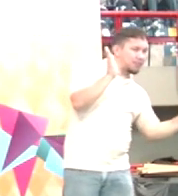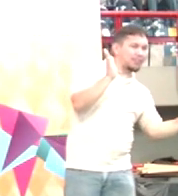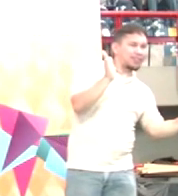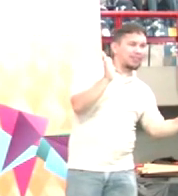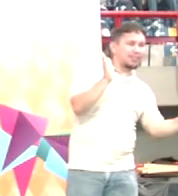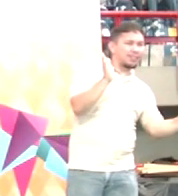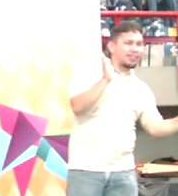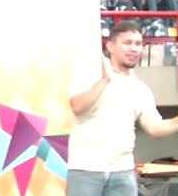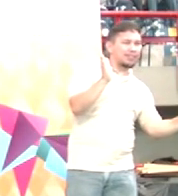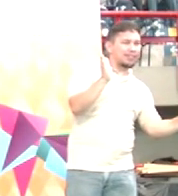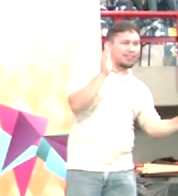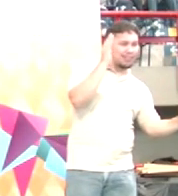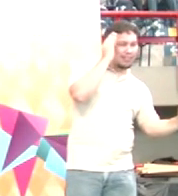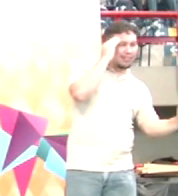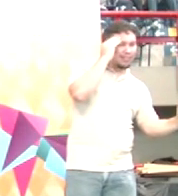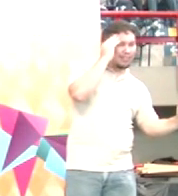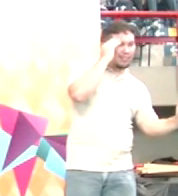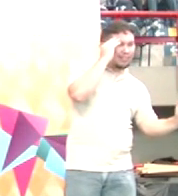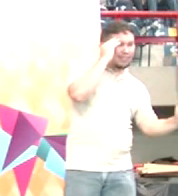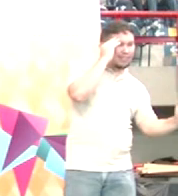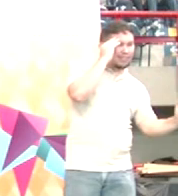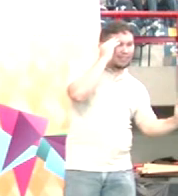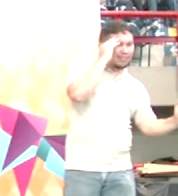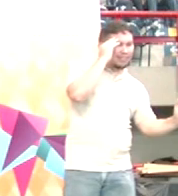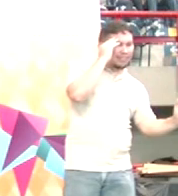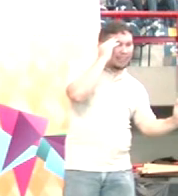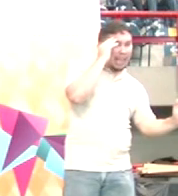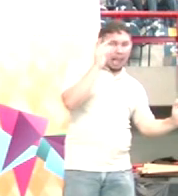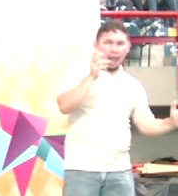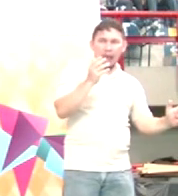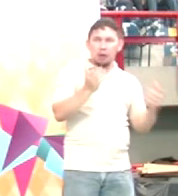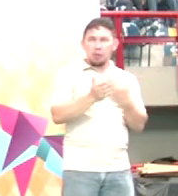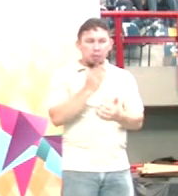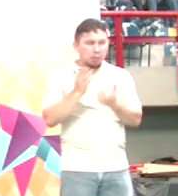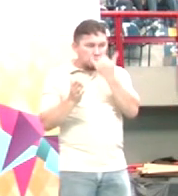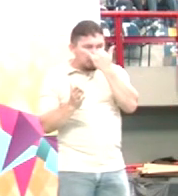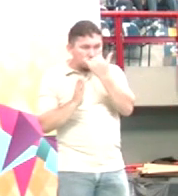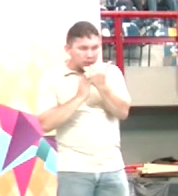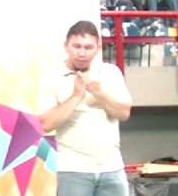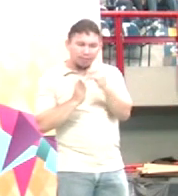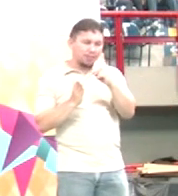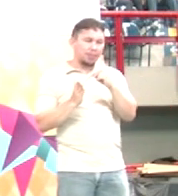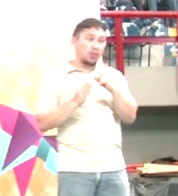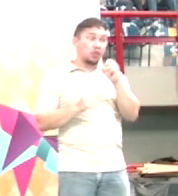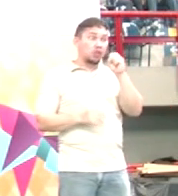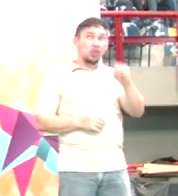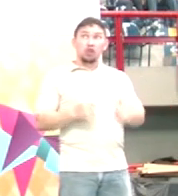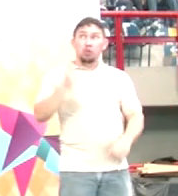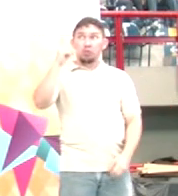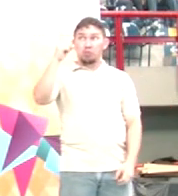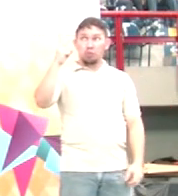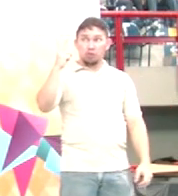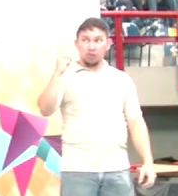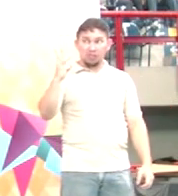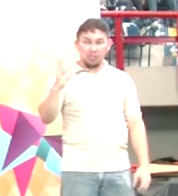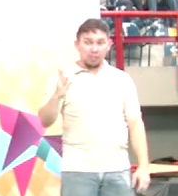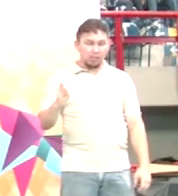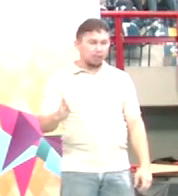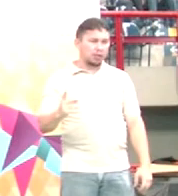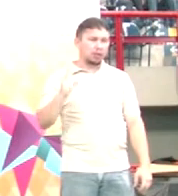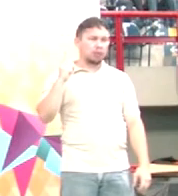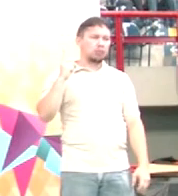espaço em branco? Não. Se for 1, 2, 3 vezes. Só perde se você você repetir